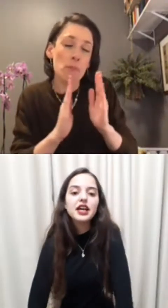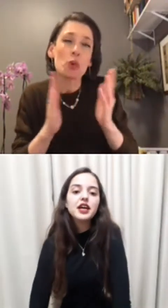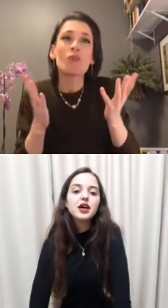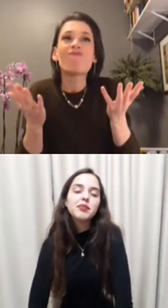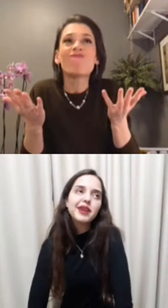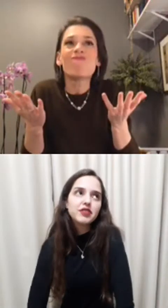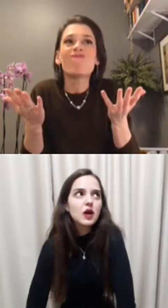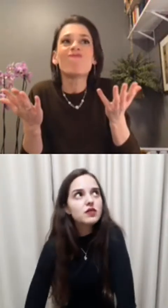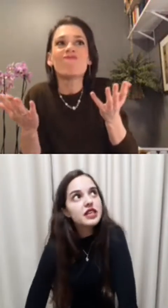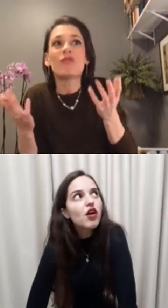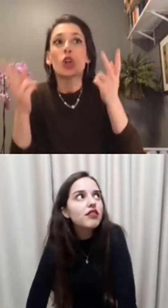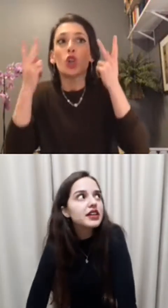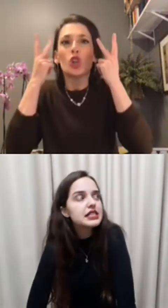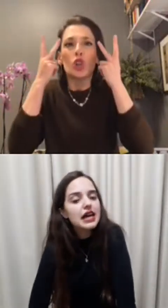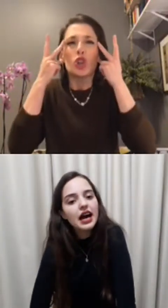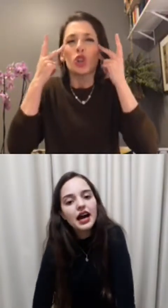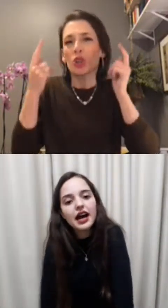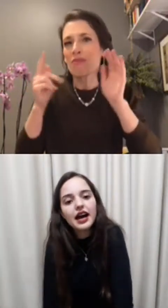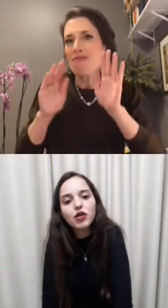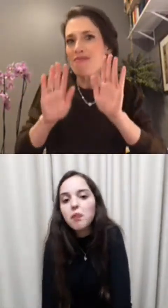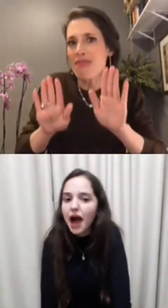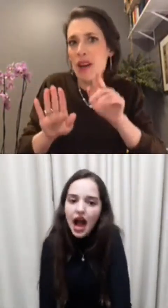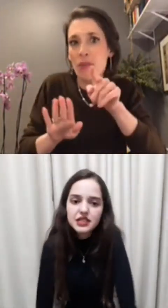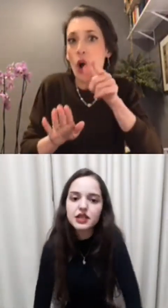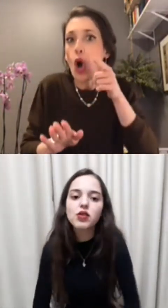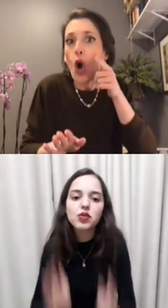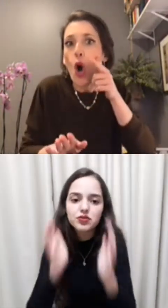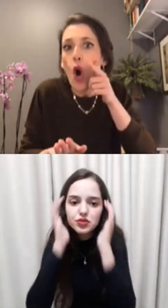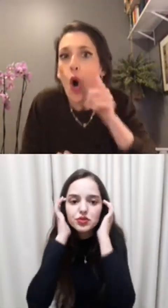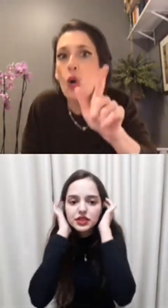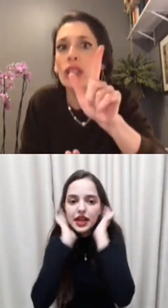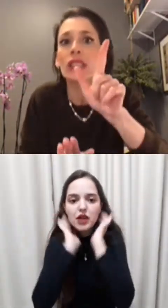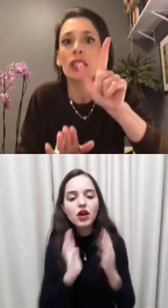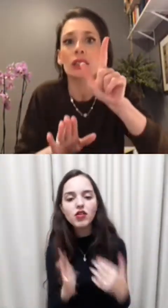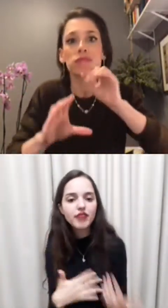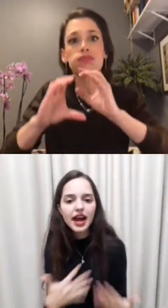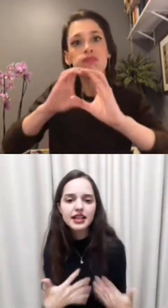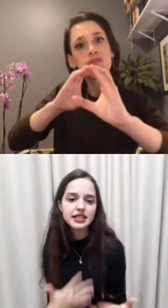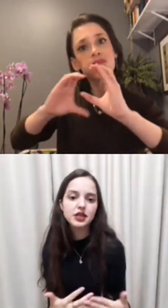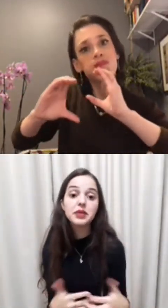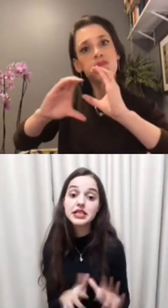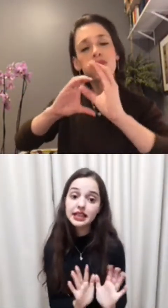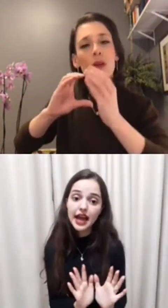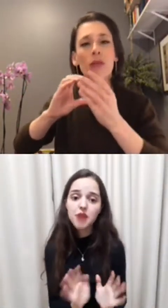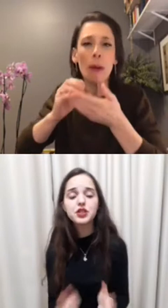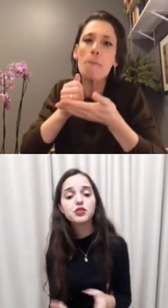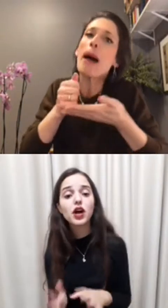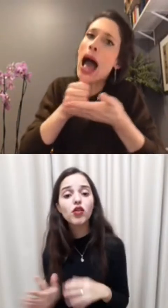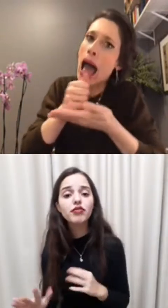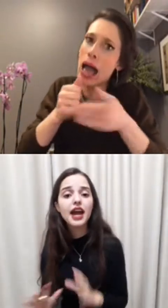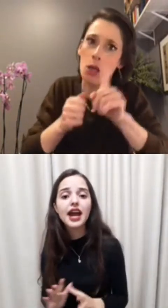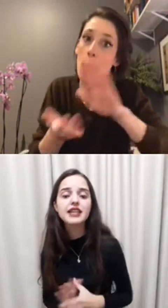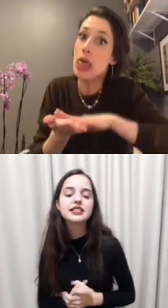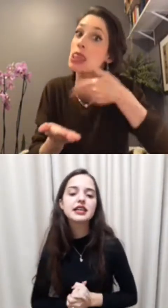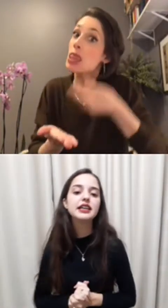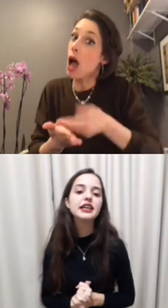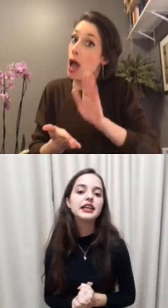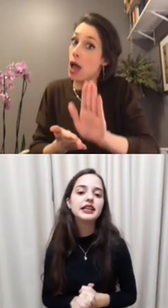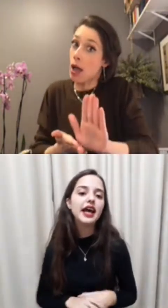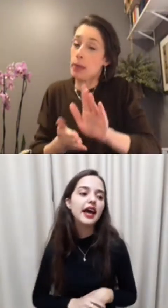normalmente, para você conseguir conversar o básico com o surdo, né? Uma conversa, não para ser intérprete, uma